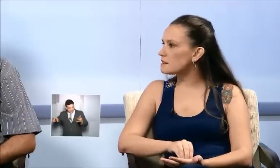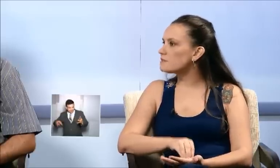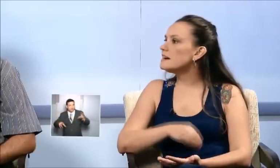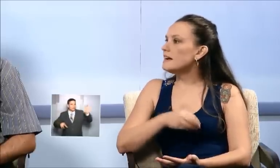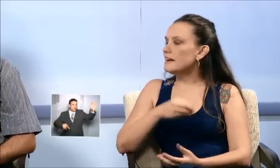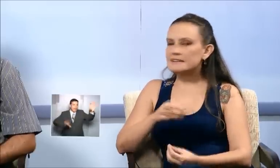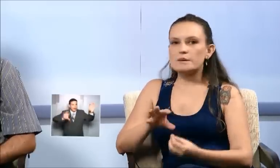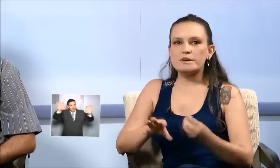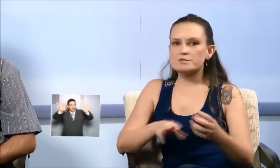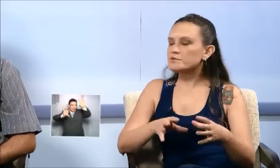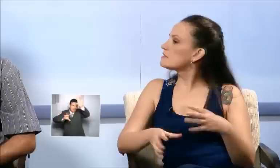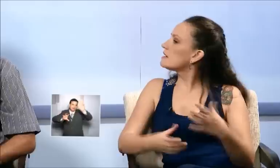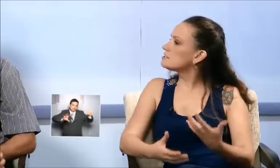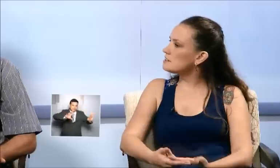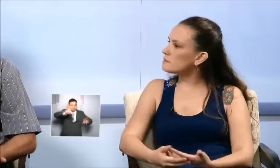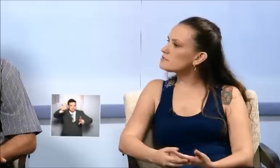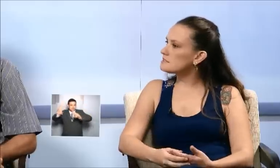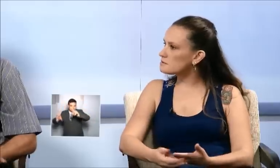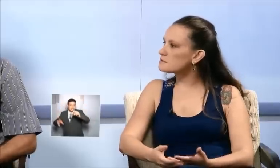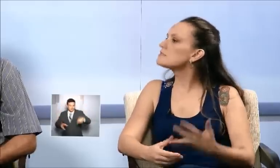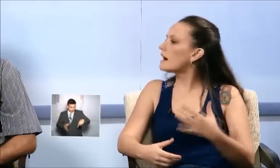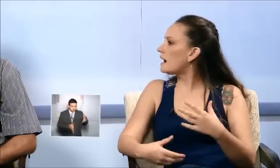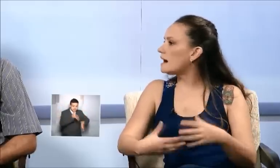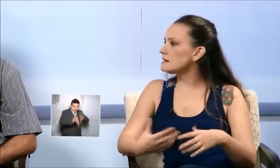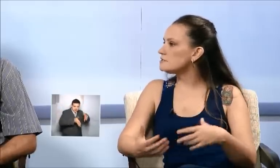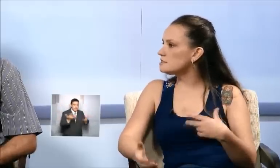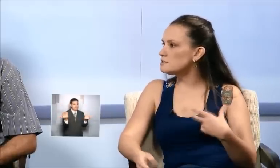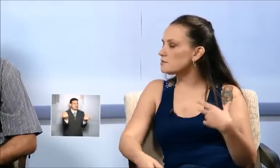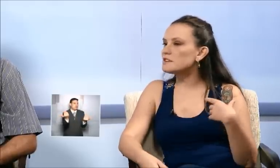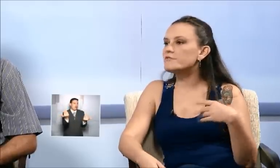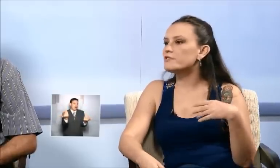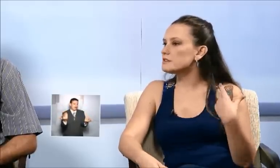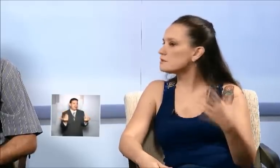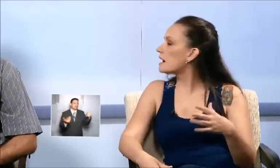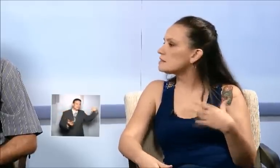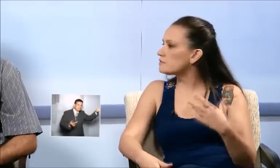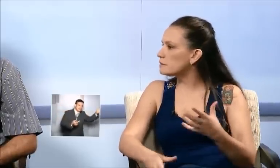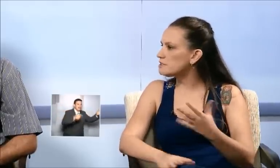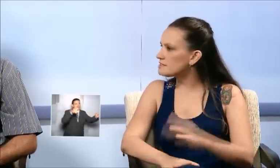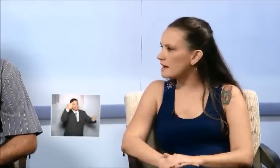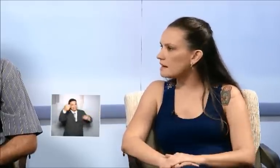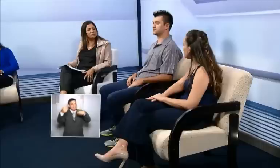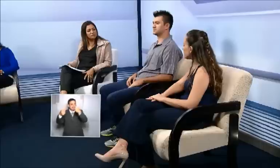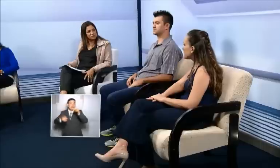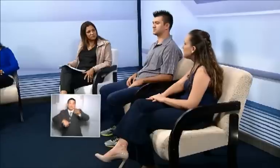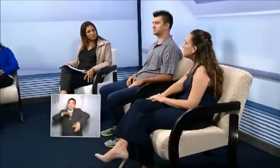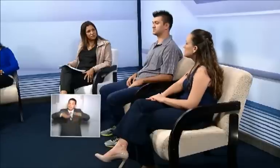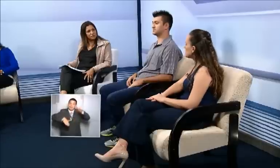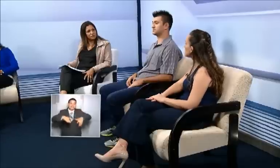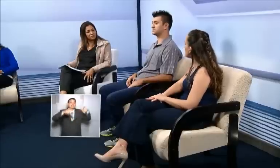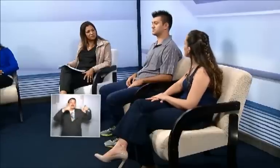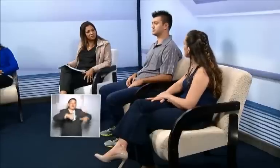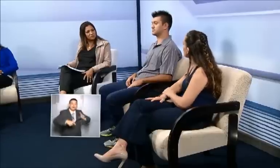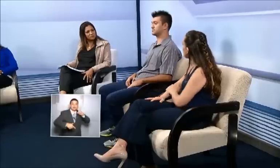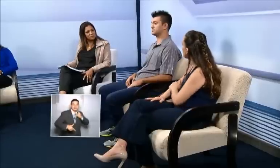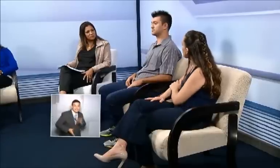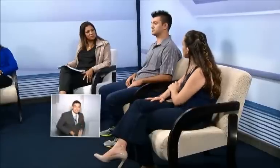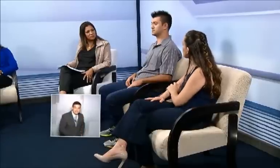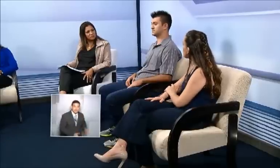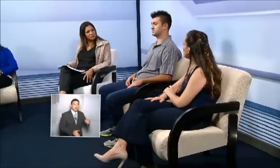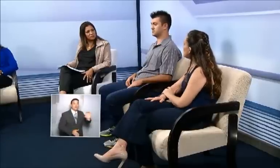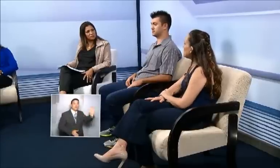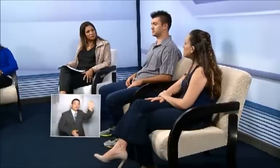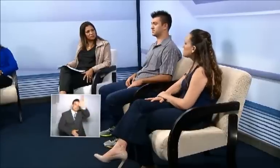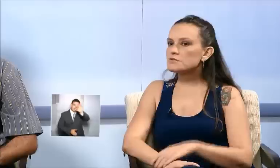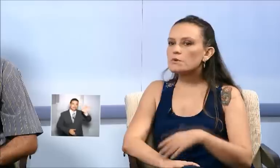regionais, então depende muito da região onde esse surdo está, de onde ele foi educado, alfabetizado, enfim. Então a gente tem essas diferenças